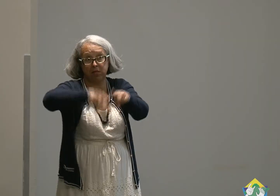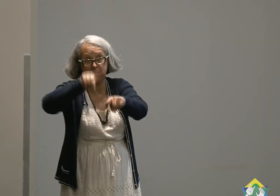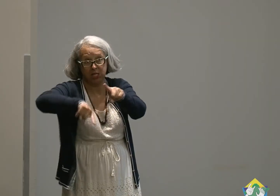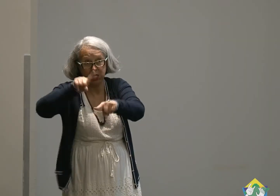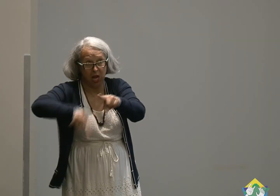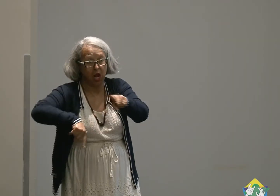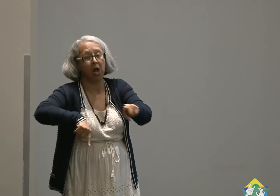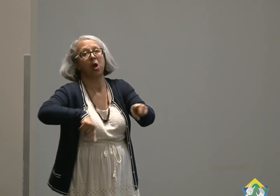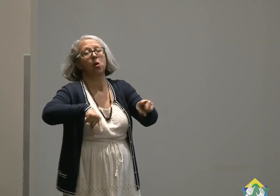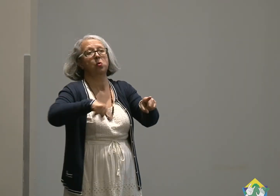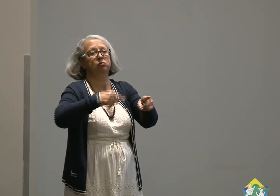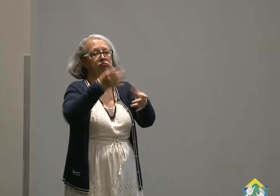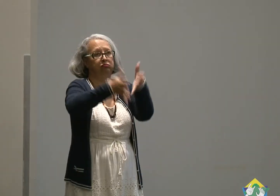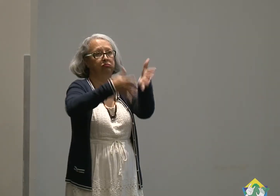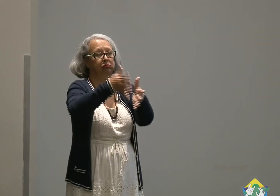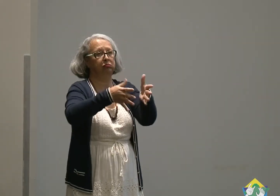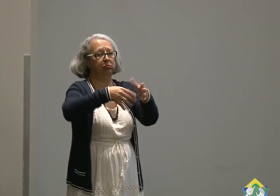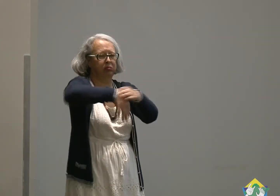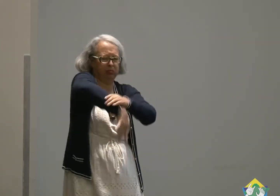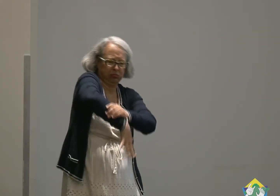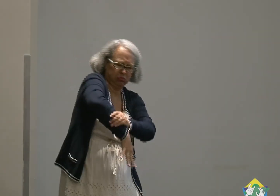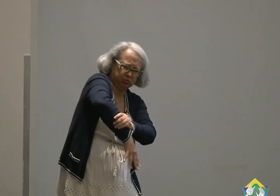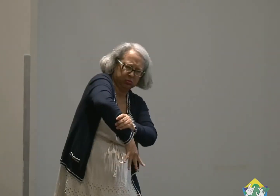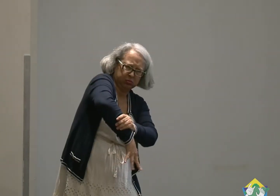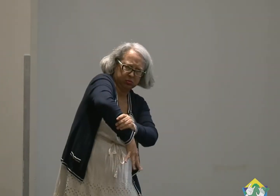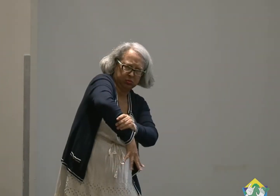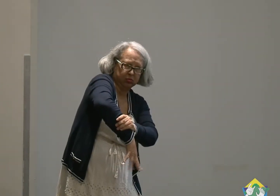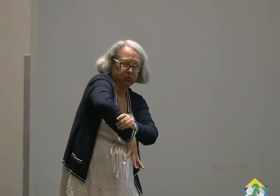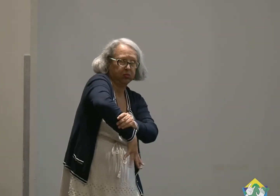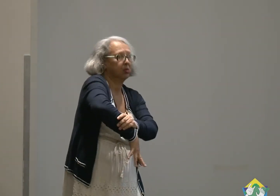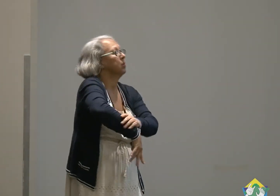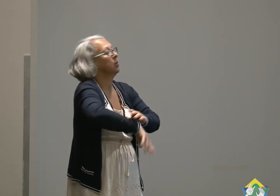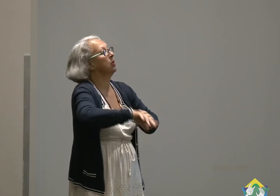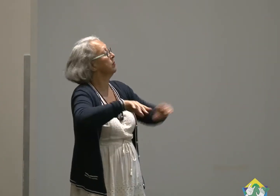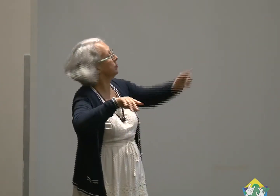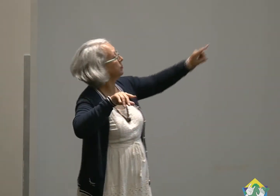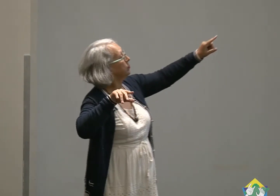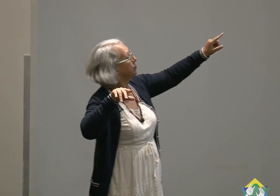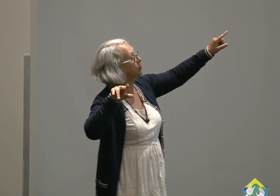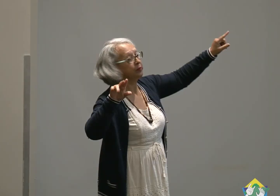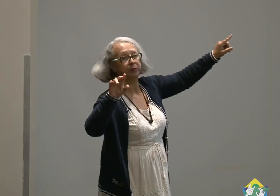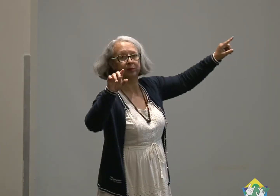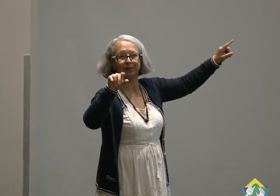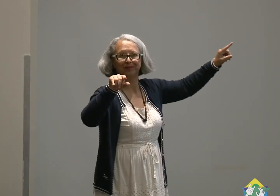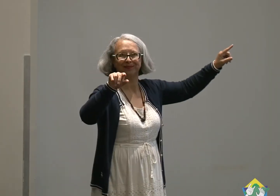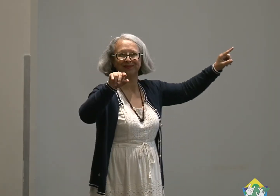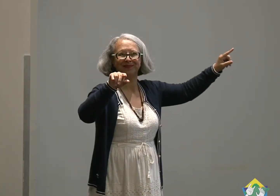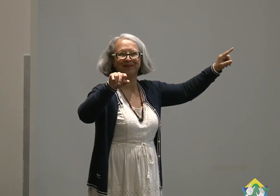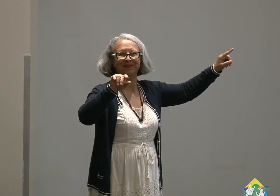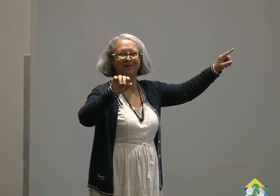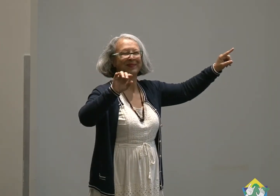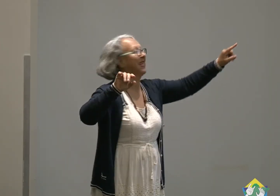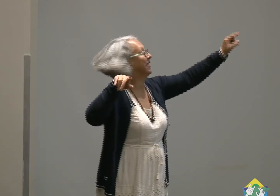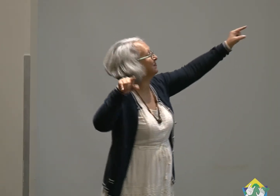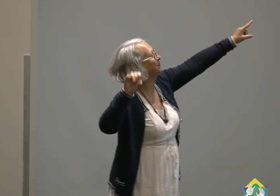Esses pesquisadores criaram então material, né, que é esse sinal aqui, em língua de